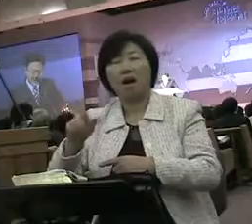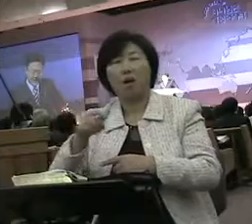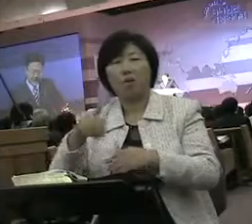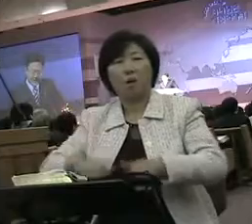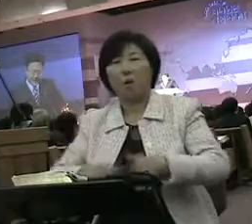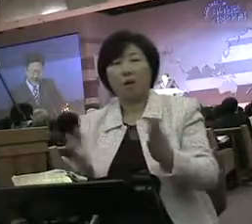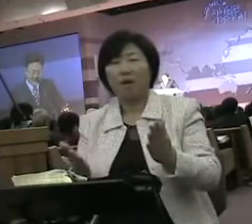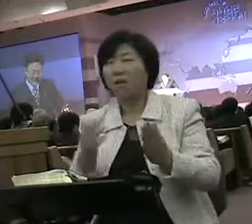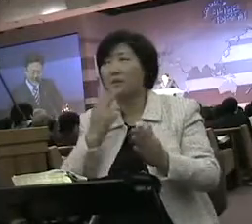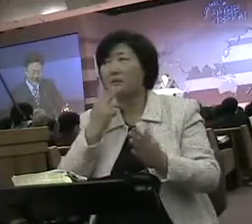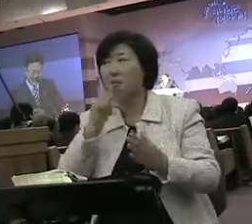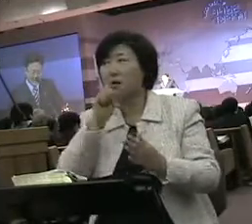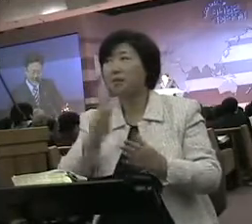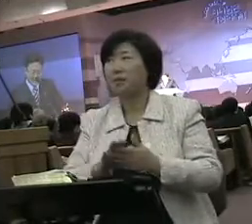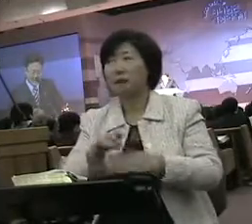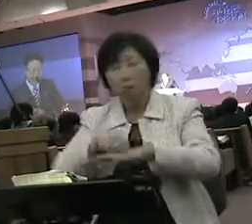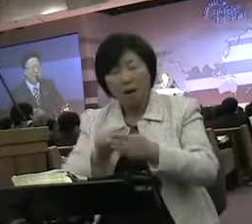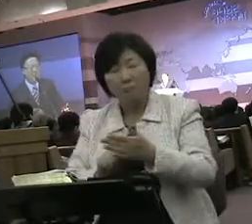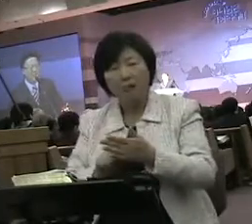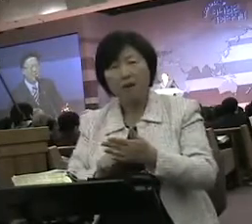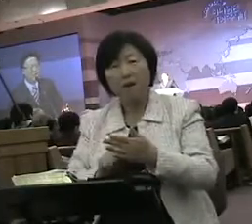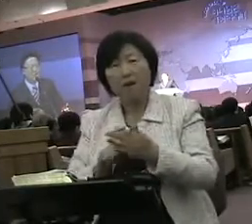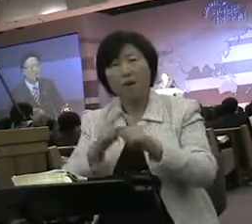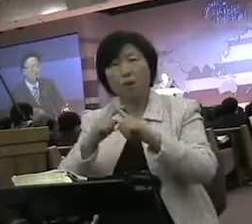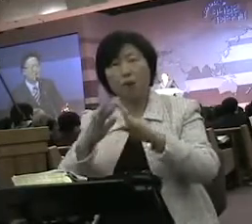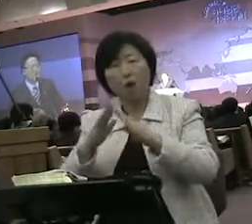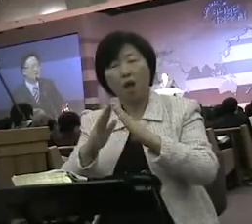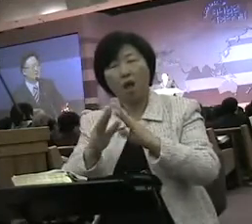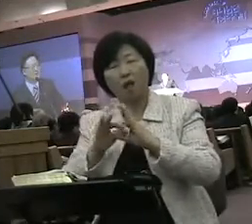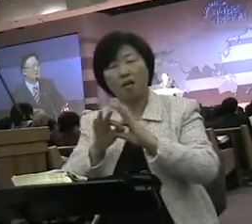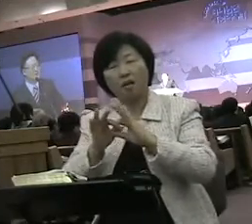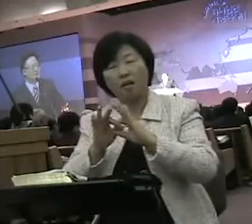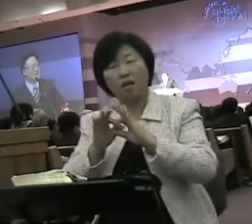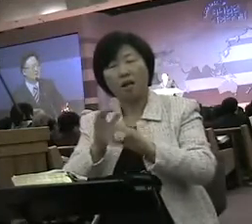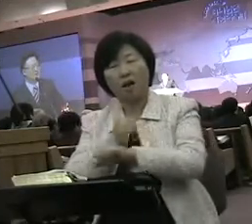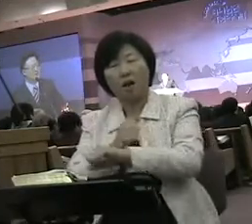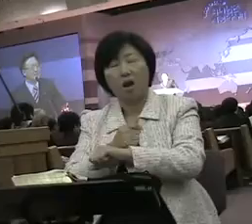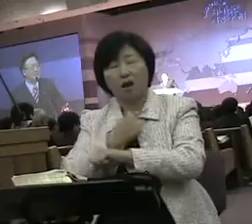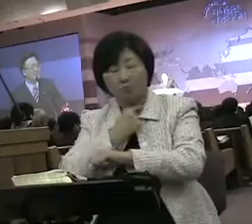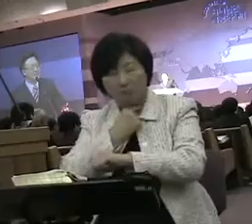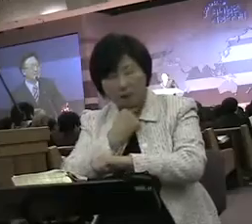저는 제 마음에 교회를 통해서 하고 싶은 것이 있는데요.